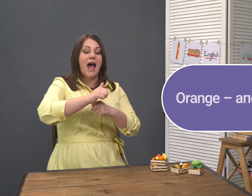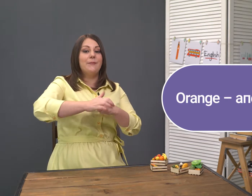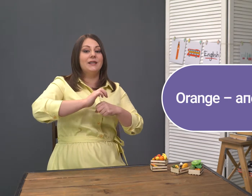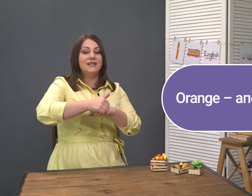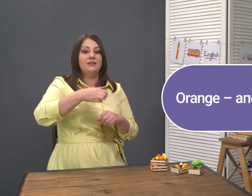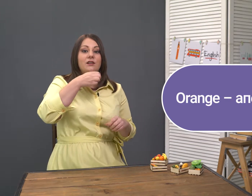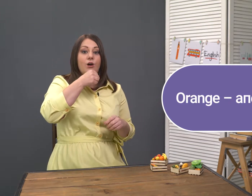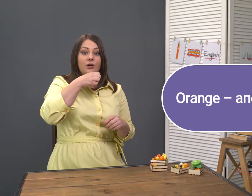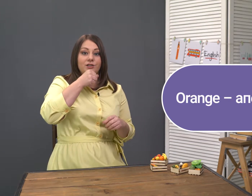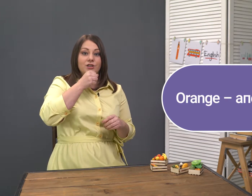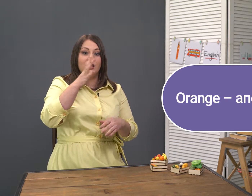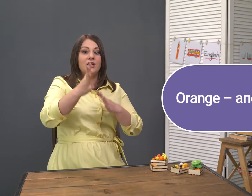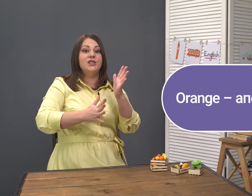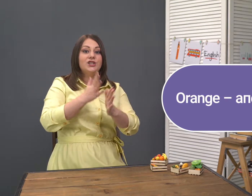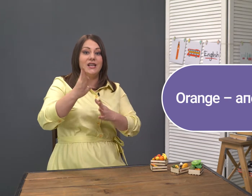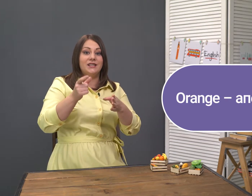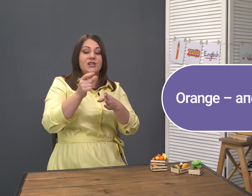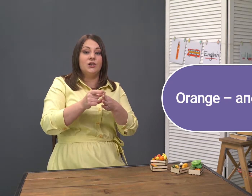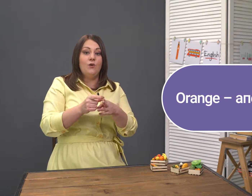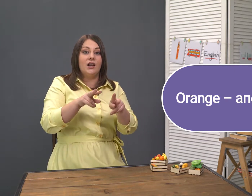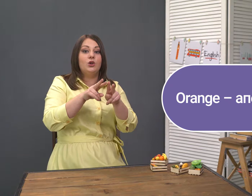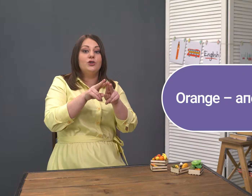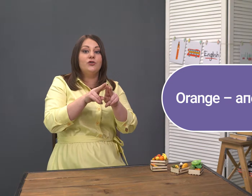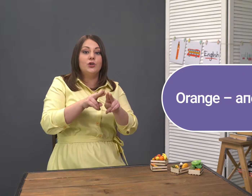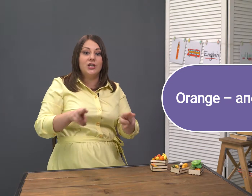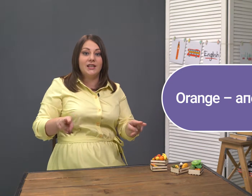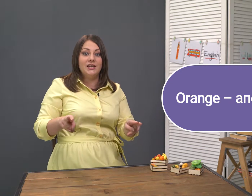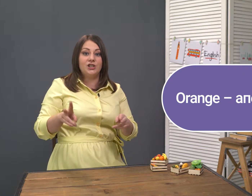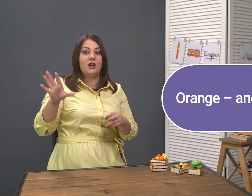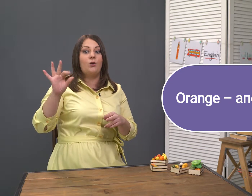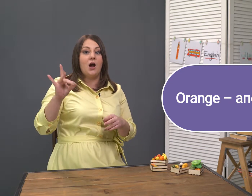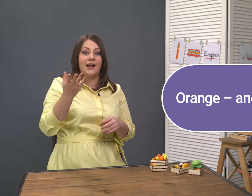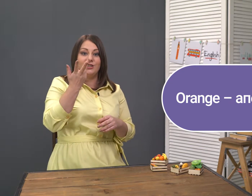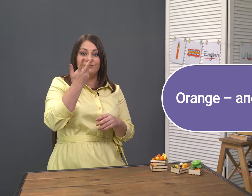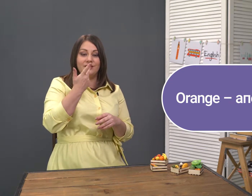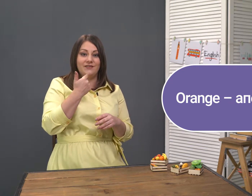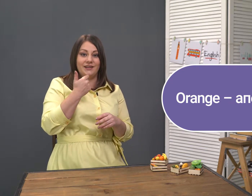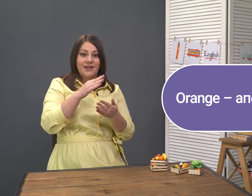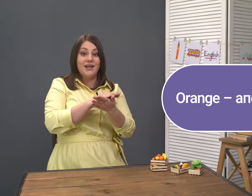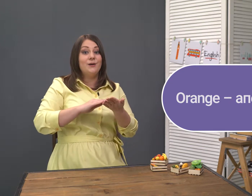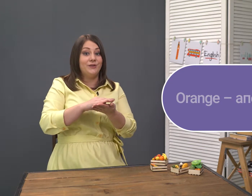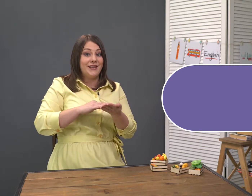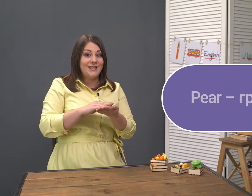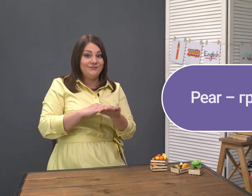А апельсин – orange. И жест, и слово точь-в-точь такие же, как у оранжевого цвета. Повторим.